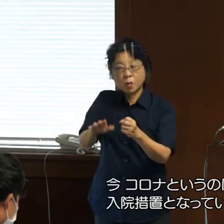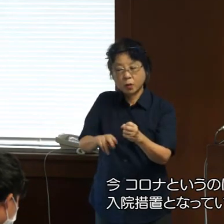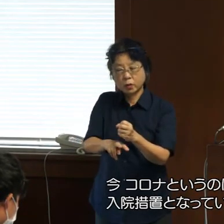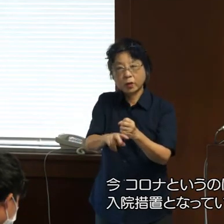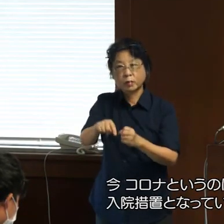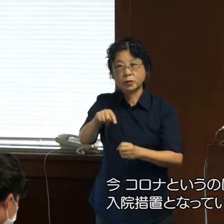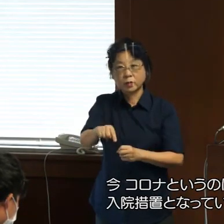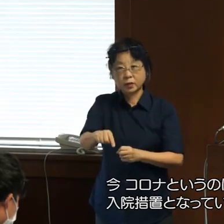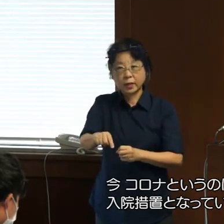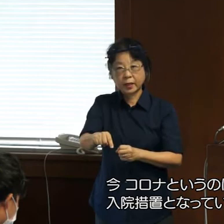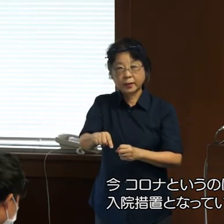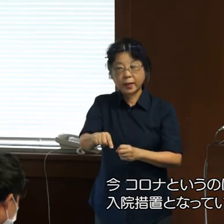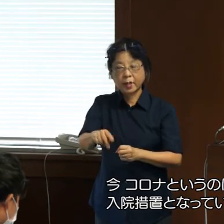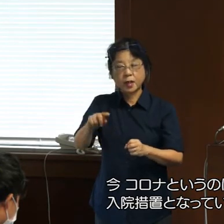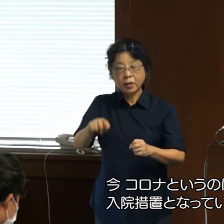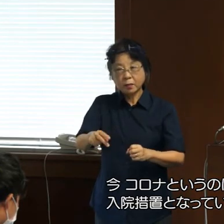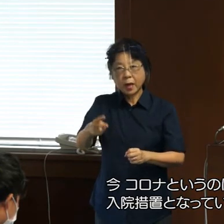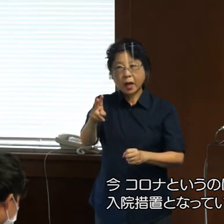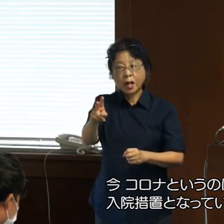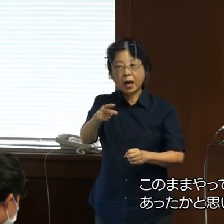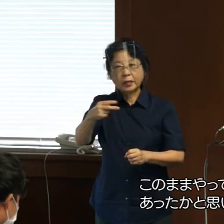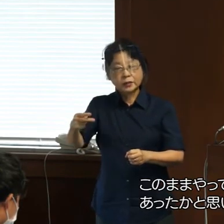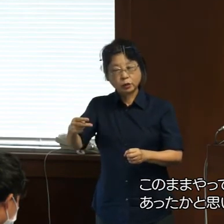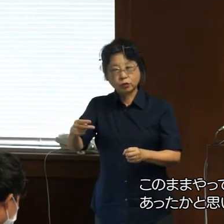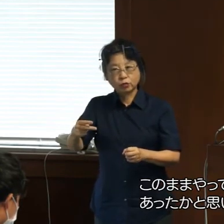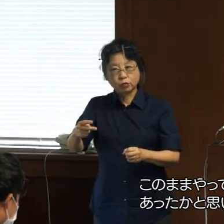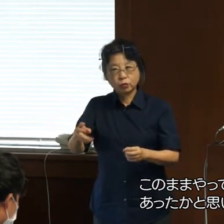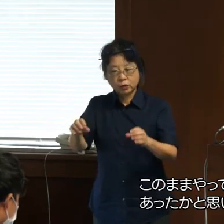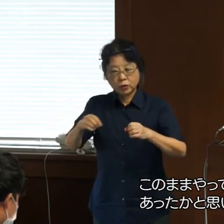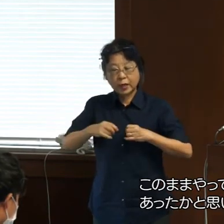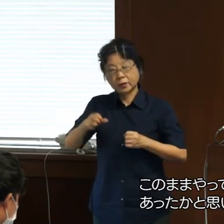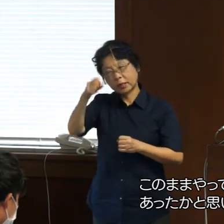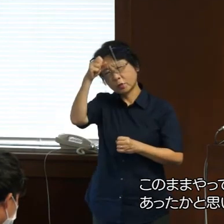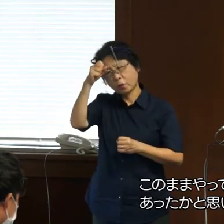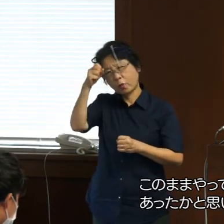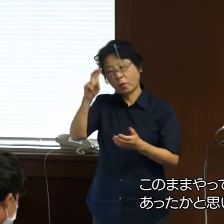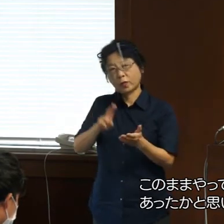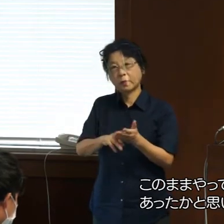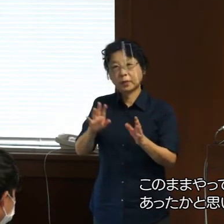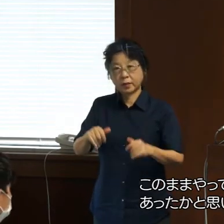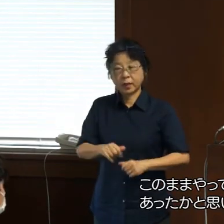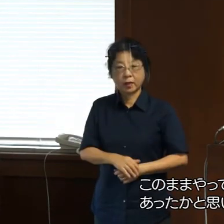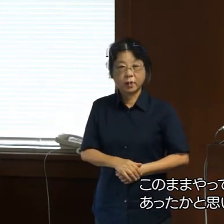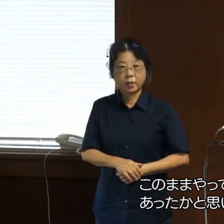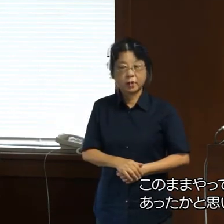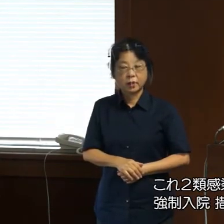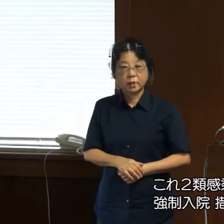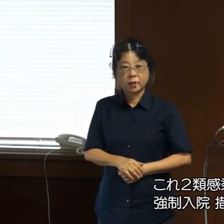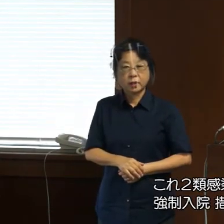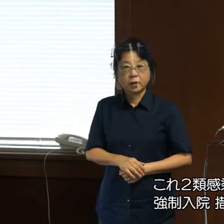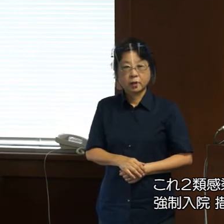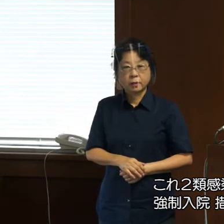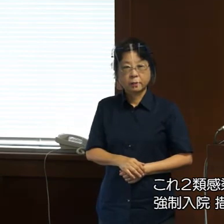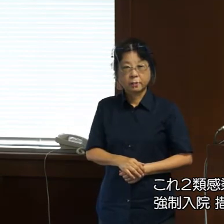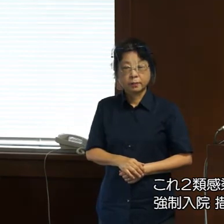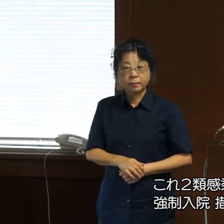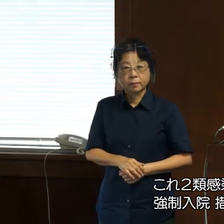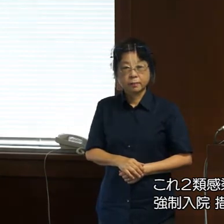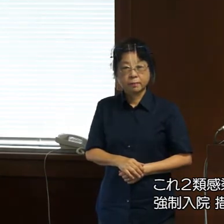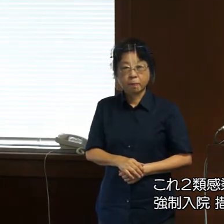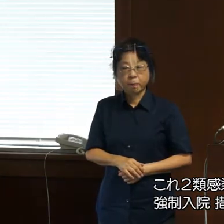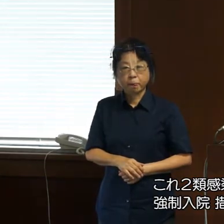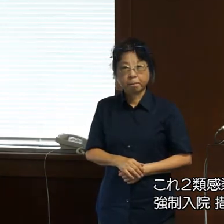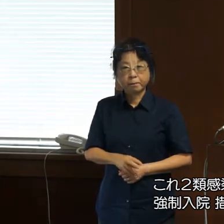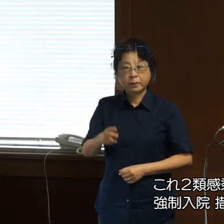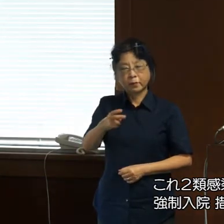コロナというのは入手感染症になっていて、まあ、入院訴訟になっているこのままやっていくのかという発言があったかと思いますが、これ入手感染